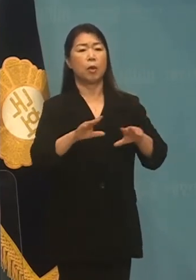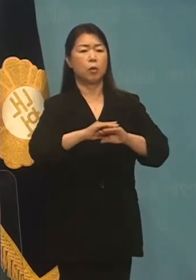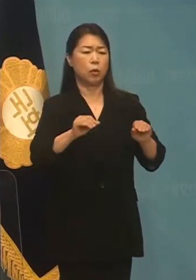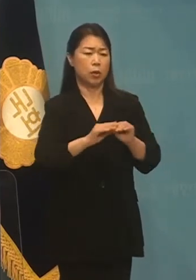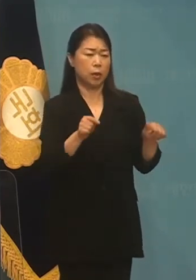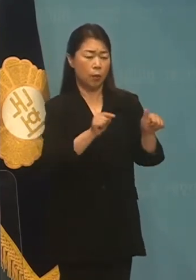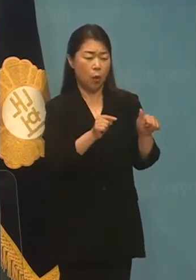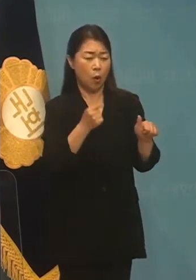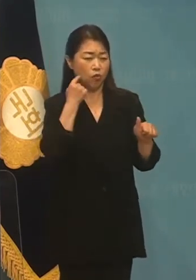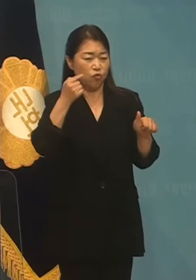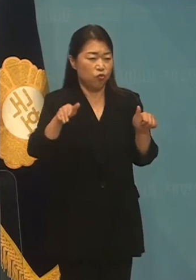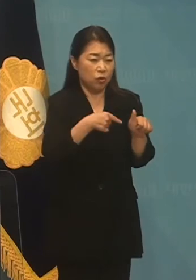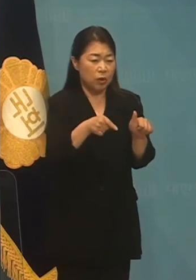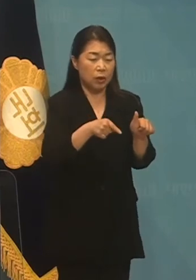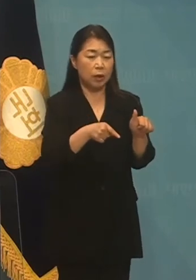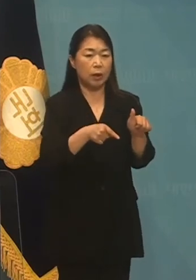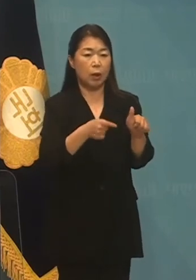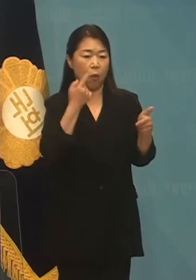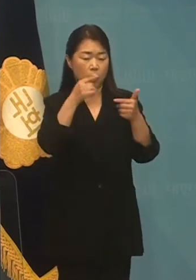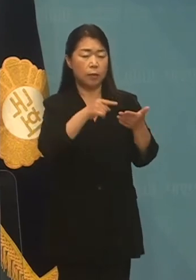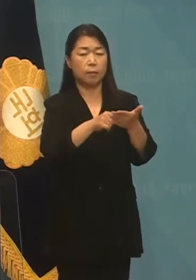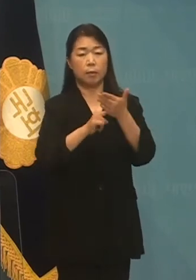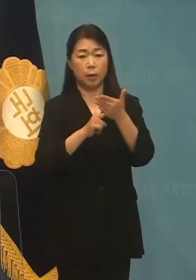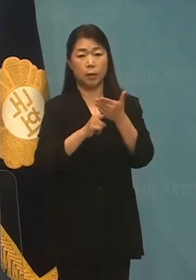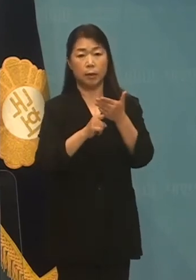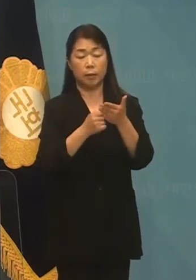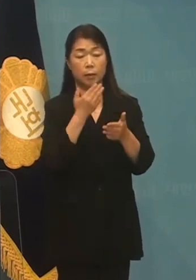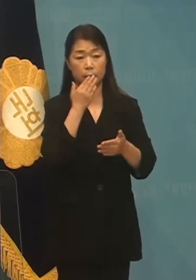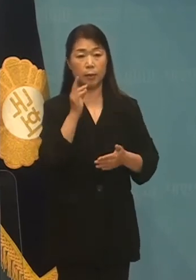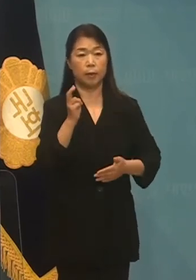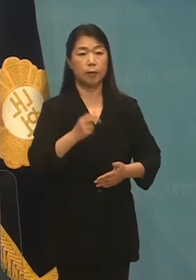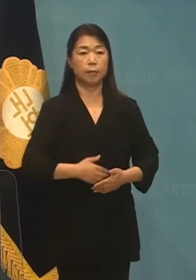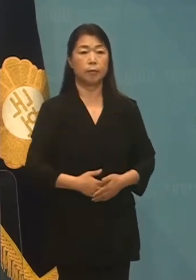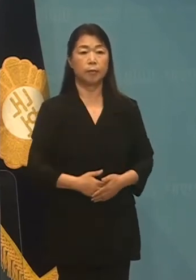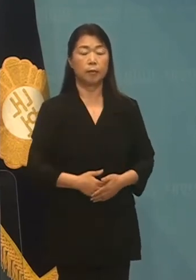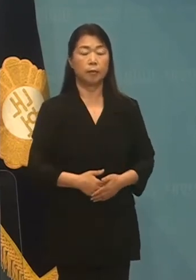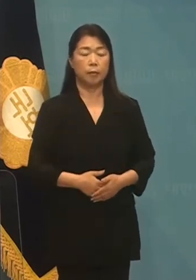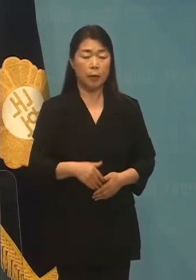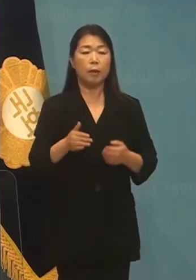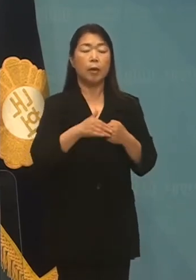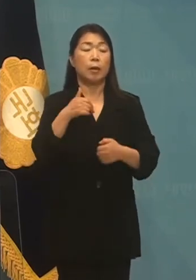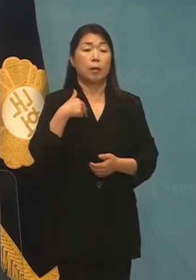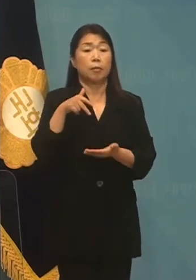공작의 흑막이 벗겨질 것입니다. 본 의원은